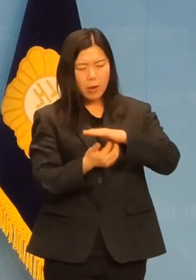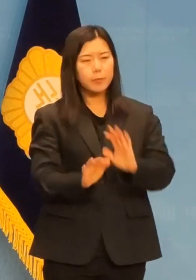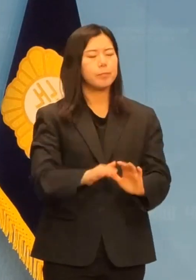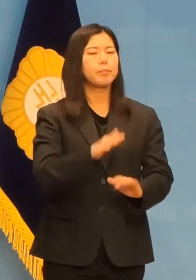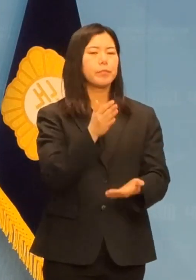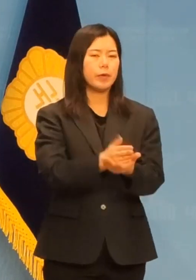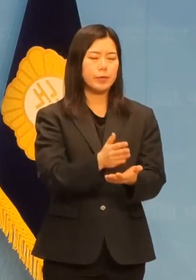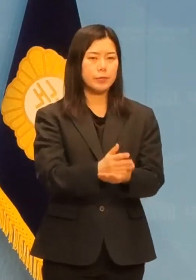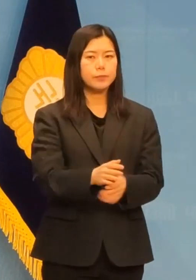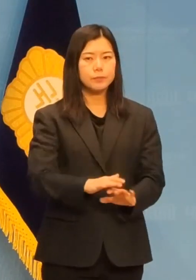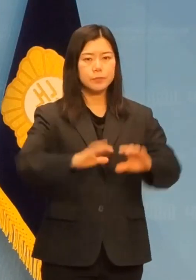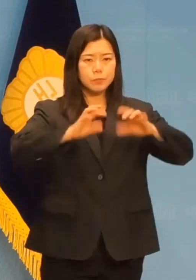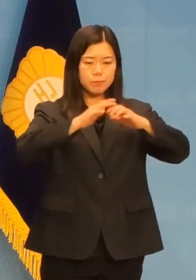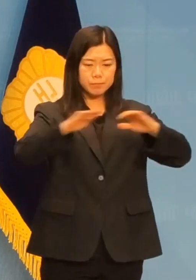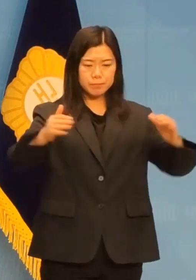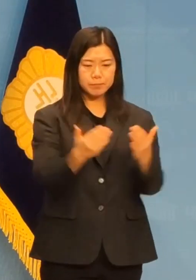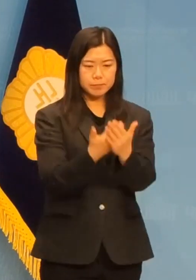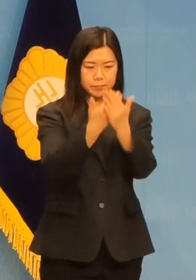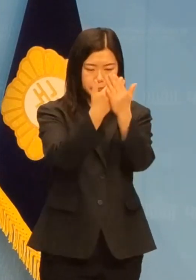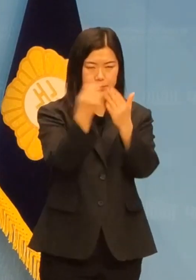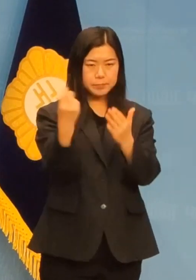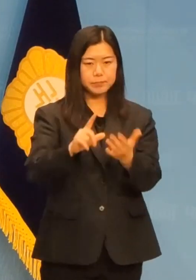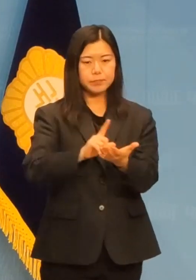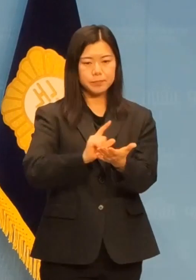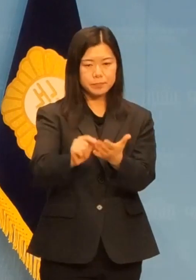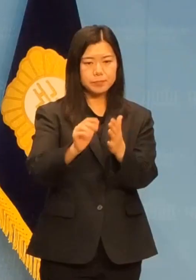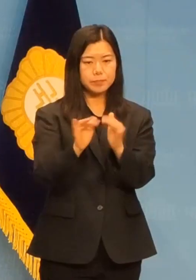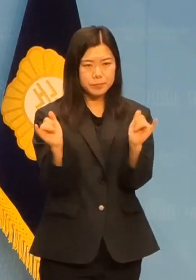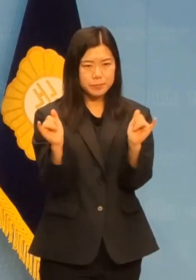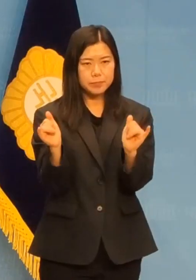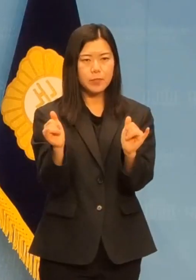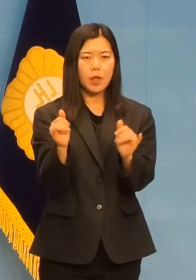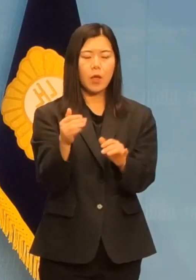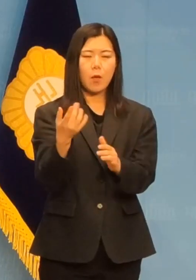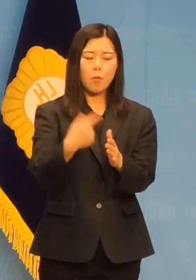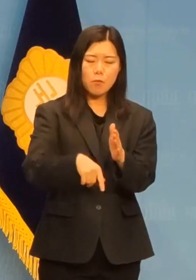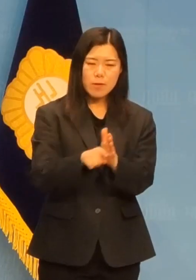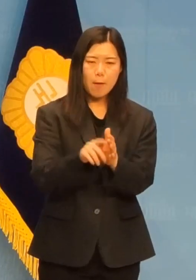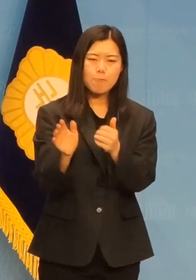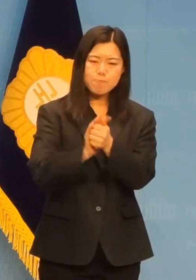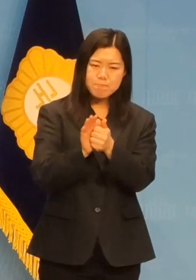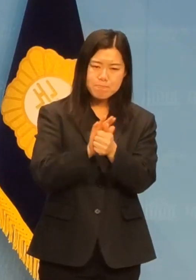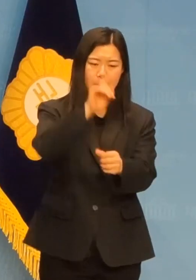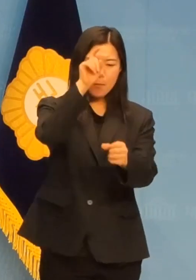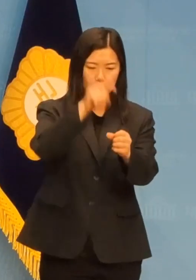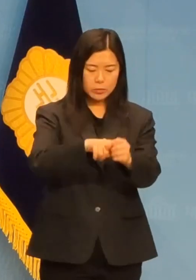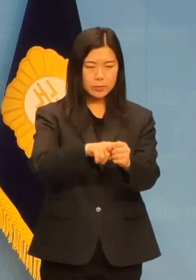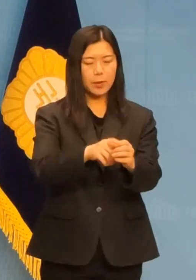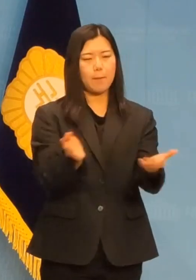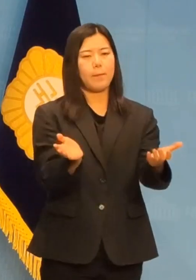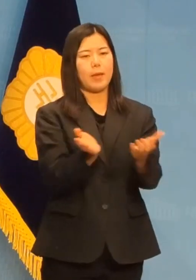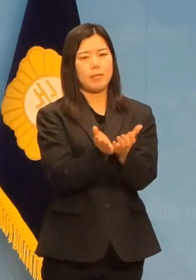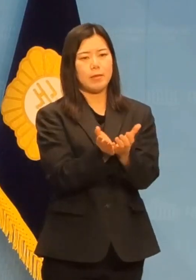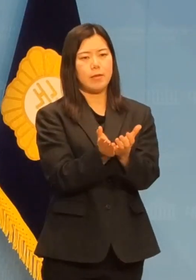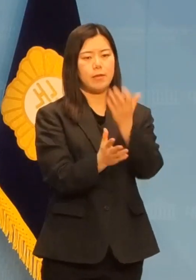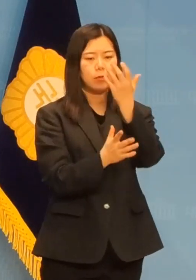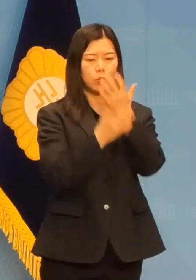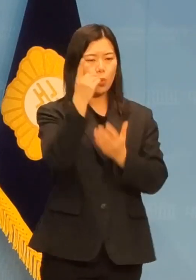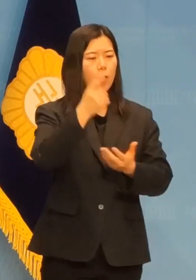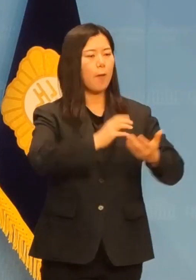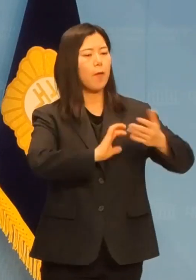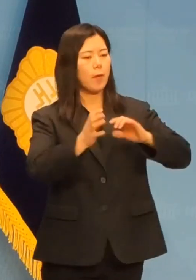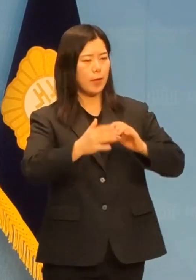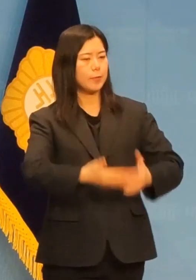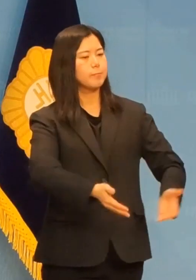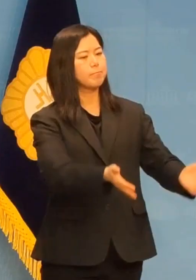내려놓고 국가 균형 발전과 지역 주민의 이익이라는 본래 목적에 충실한 통합 논의에